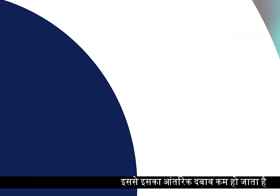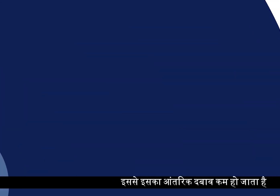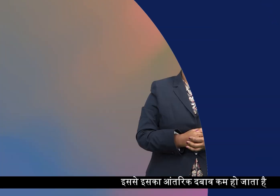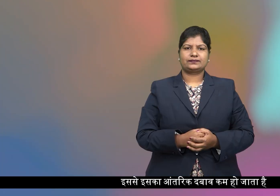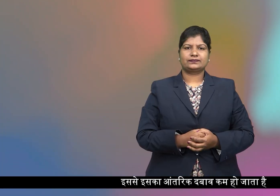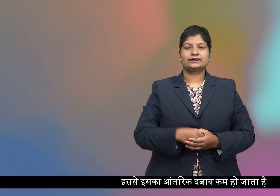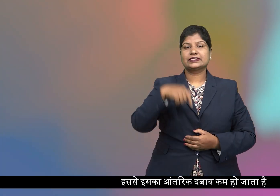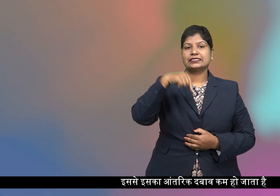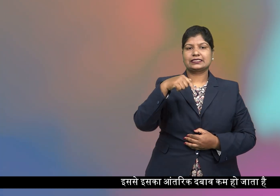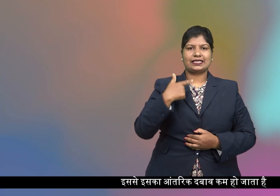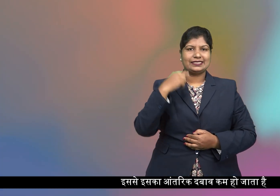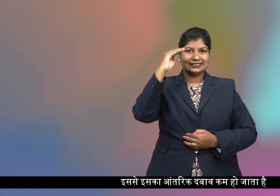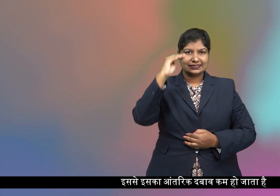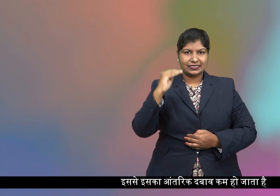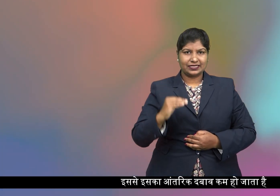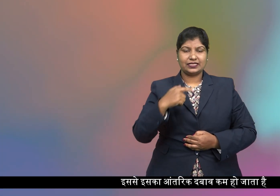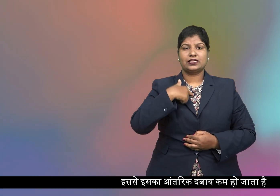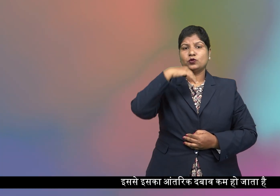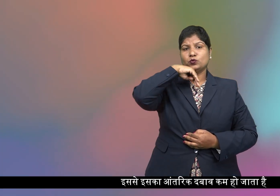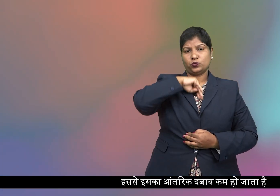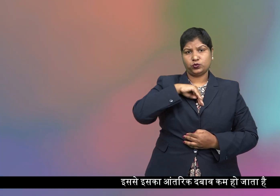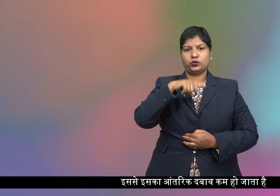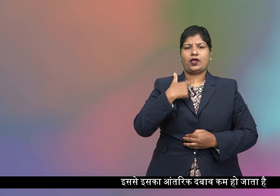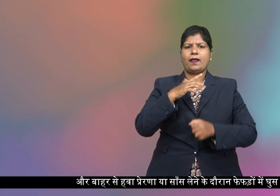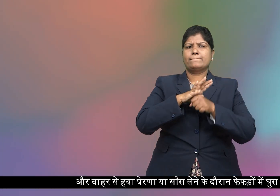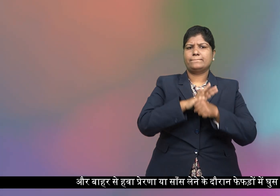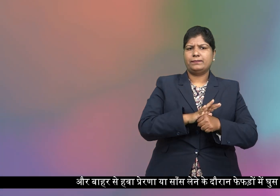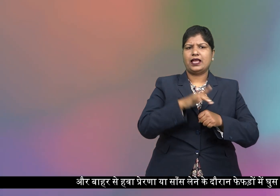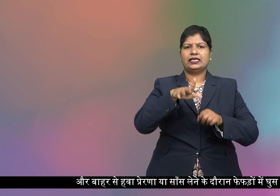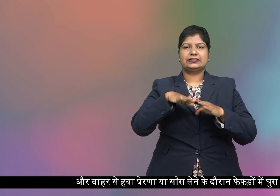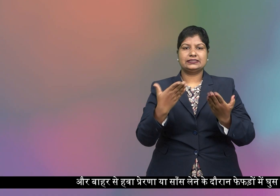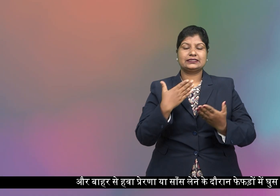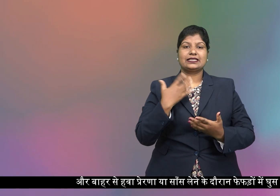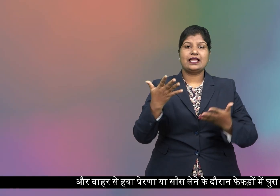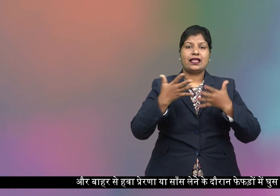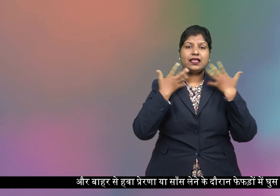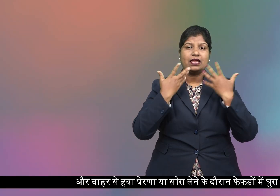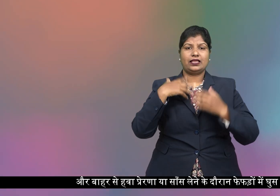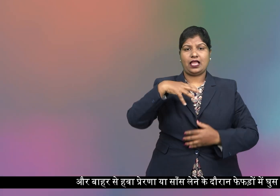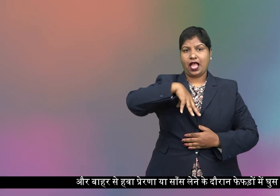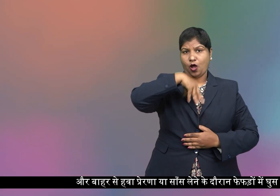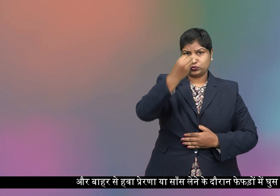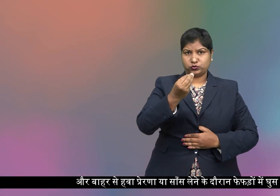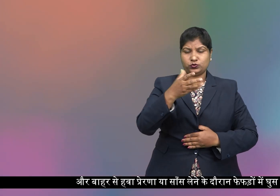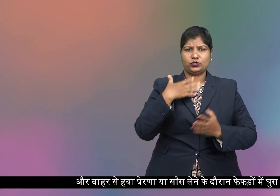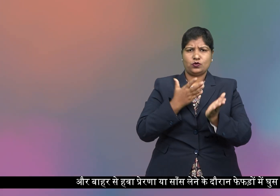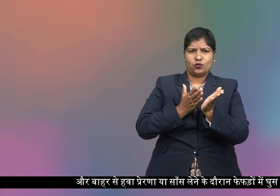इससे इसका आंतरिक दबाव कम हो जाता है और बाहर से हवा प्रेरणा या सांस लेने